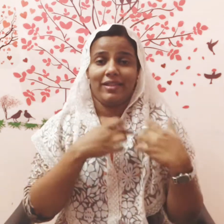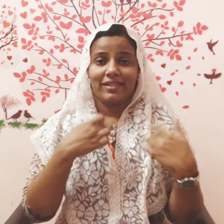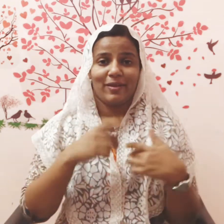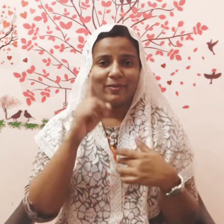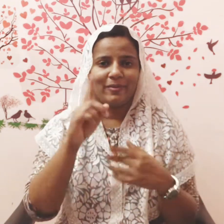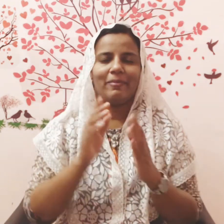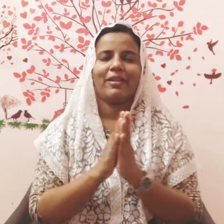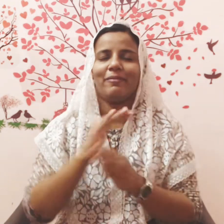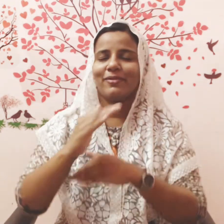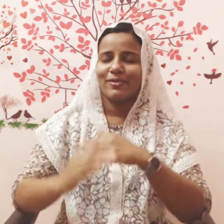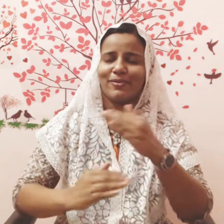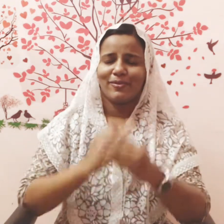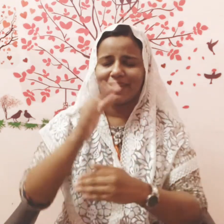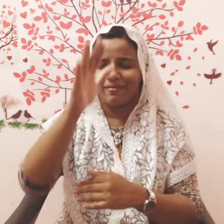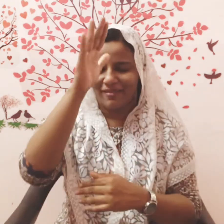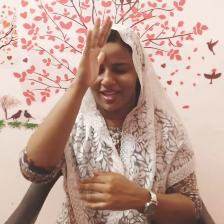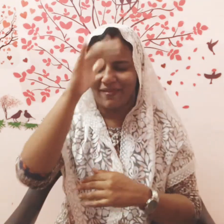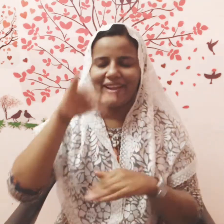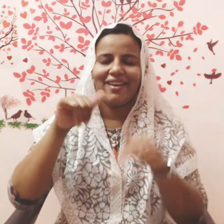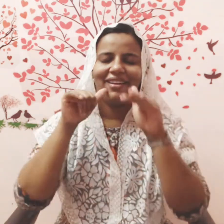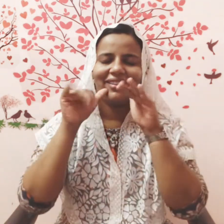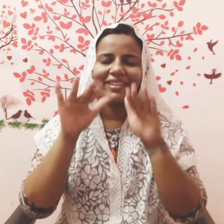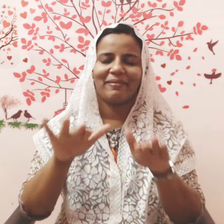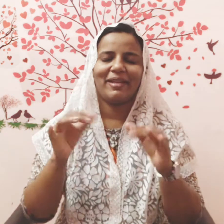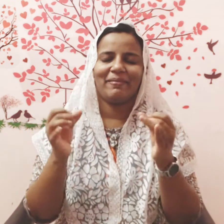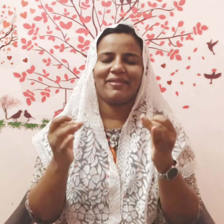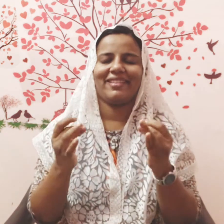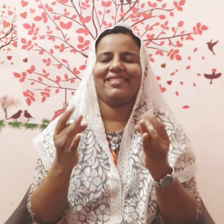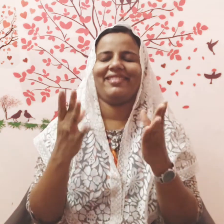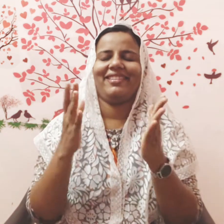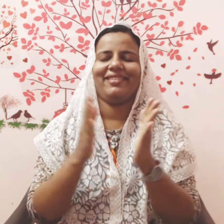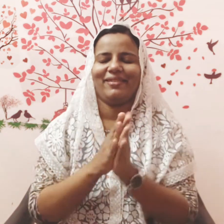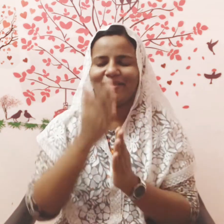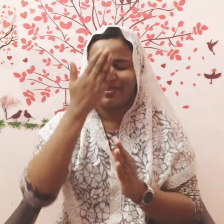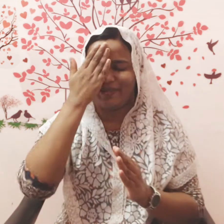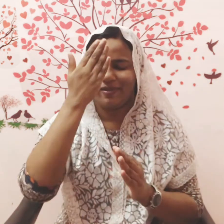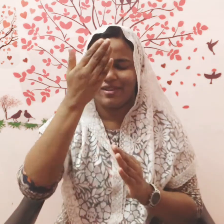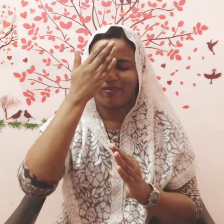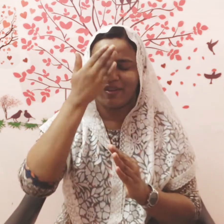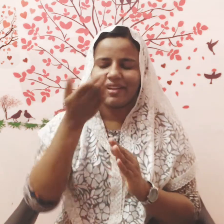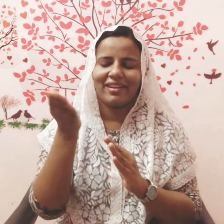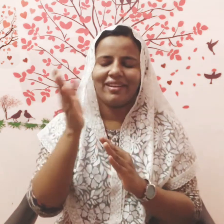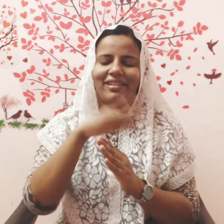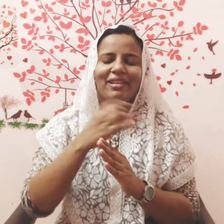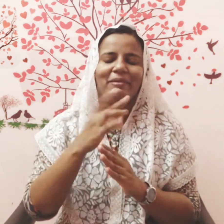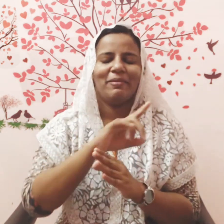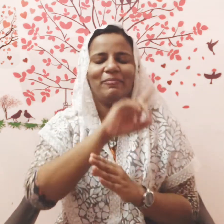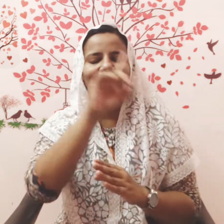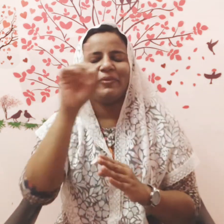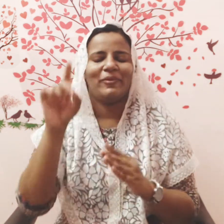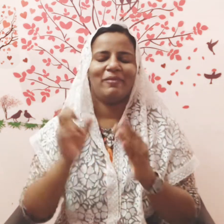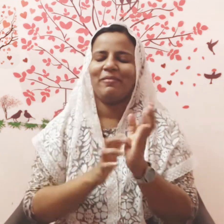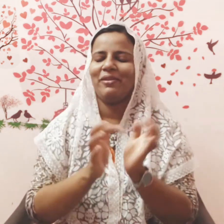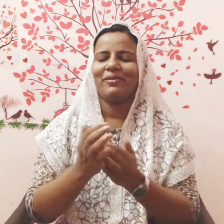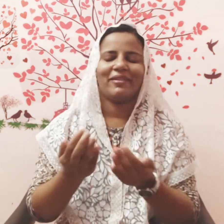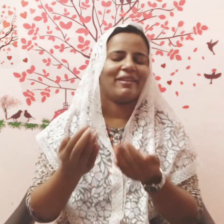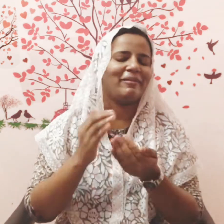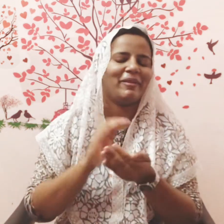ഏക ഹൃദയത്തോട് വേണം പ്രാർത്ഥിക്കാം. ഞങ്ങളുടെ സ്വർഗീയ പിതാവെ, ഈ അനുഗ്രഹിക്കപ്പെട്ട നല്ല പ്രഭാതത്തിനായിട്ട് സ്തോത്രം പറയുക. കഴിഞ്ഞ പകൽക്കാലം മുഴുവൻ അങ്ങ് ഞങ്ങളെ